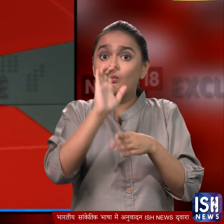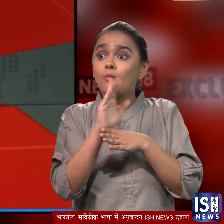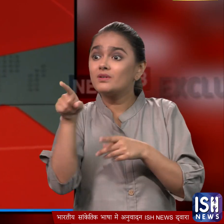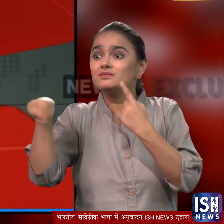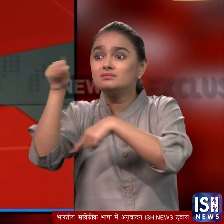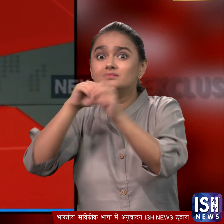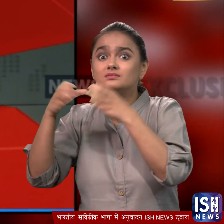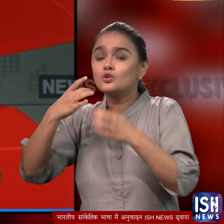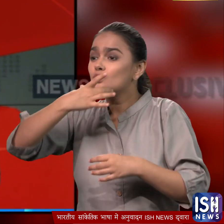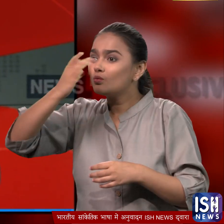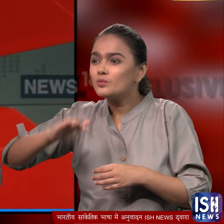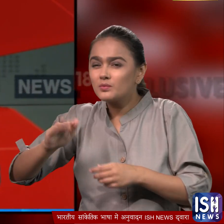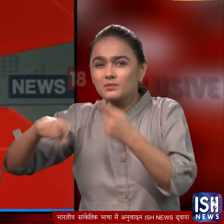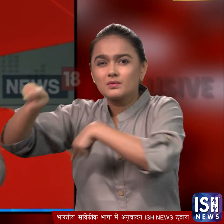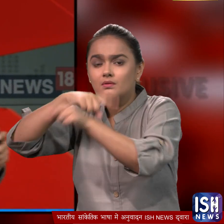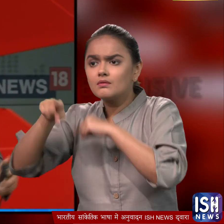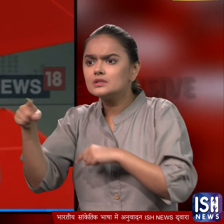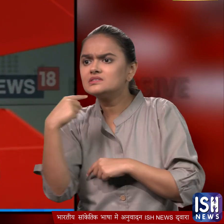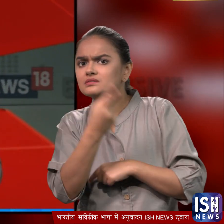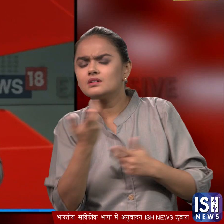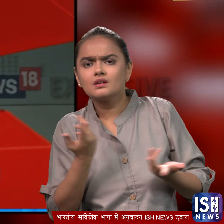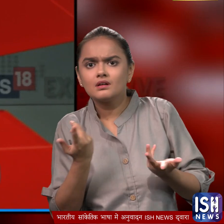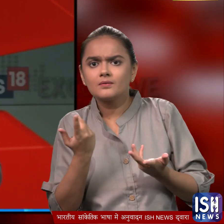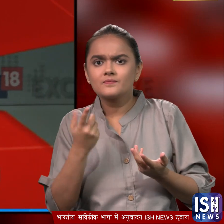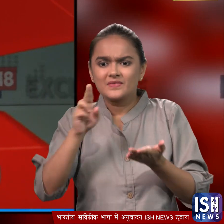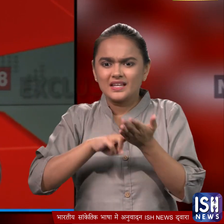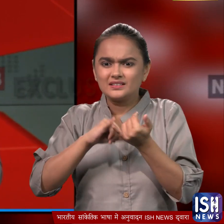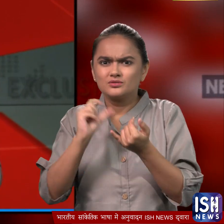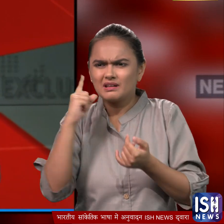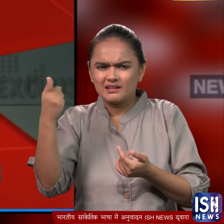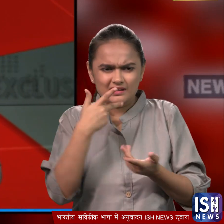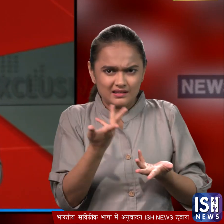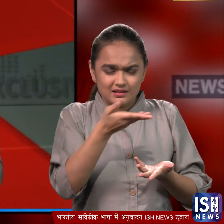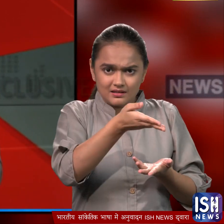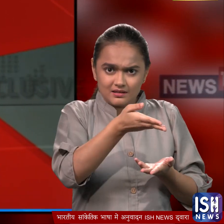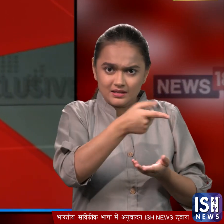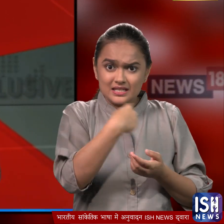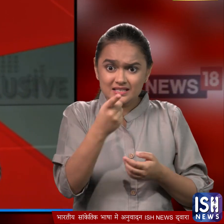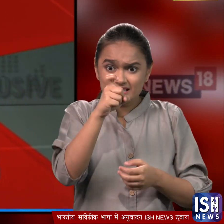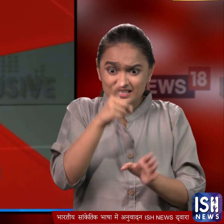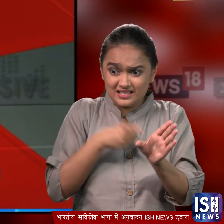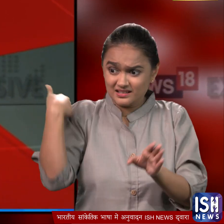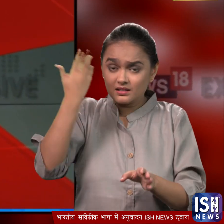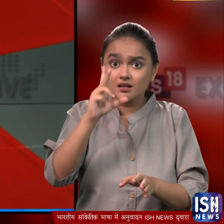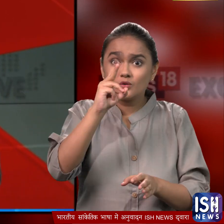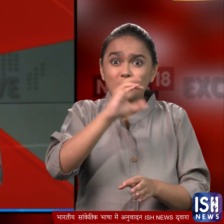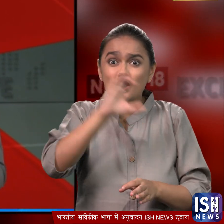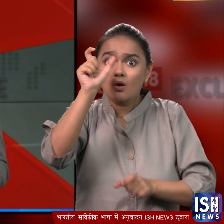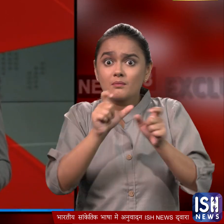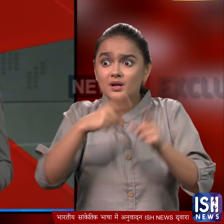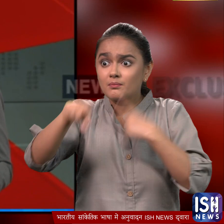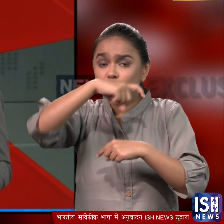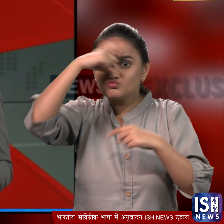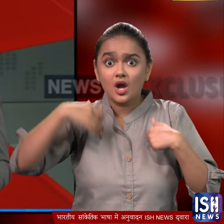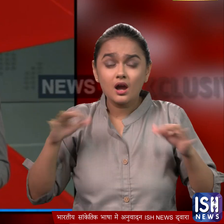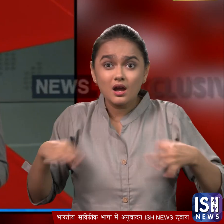अपनी युवाओं की टोली यानी यूथ कांग्रेस और छात्र संगठन एनएसयूआई को सड़क पर उतारा, जिन्होंने बीते 7